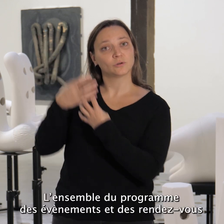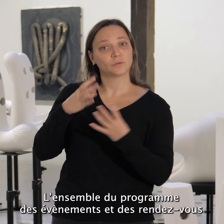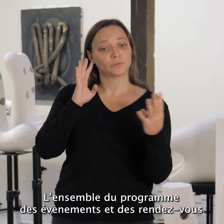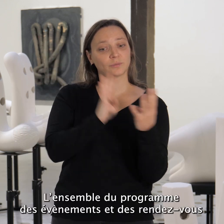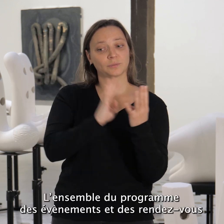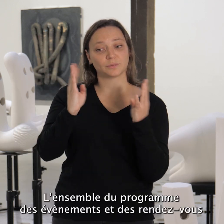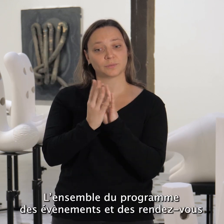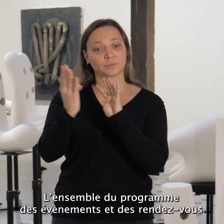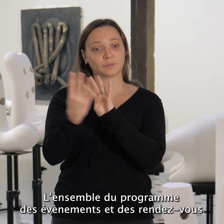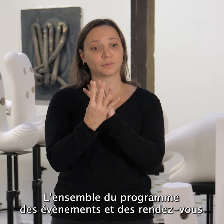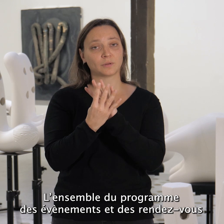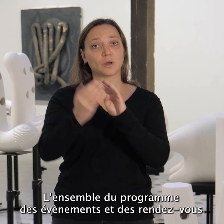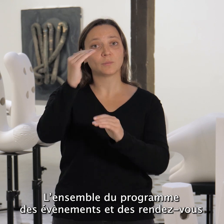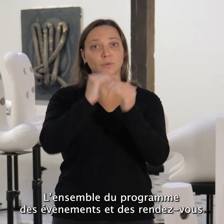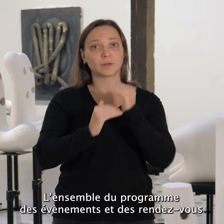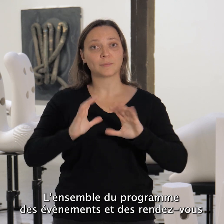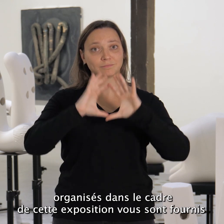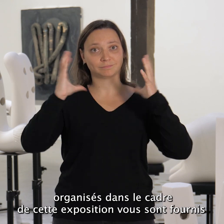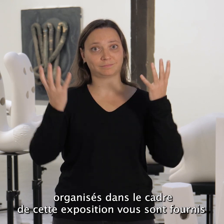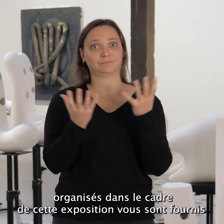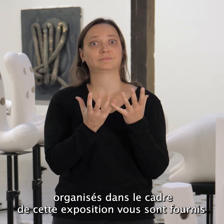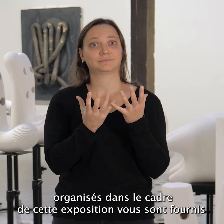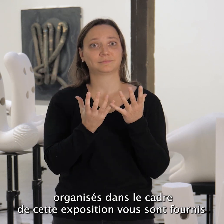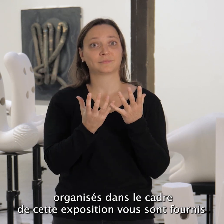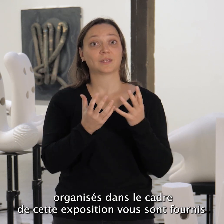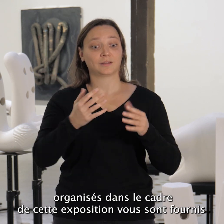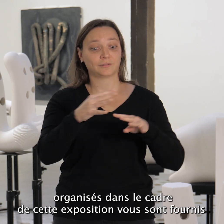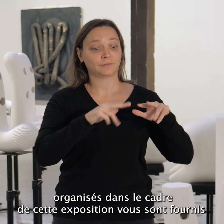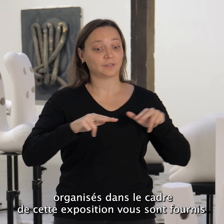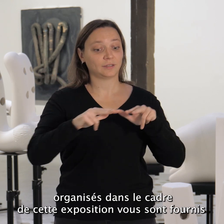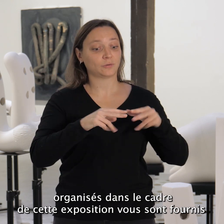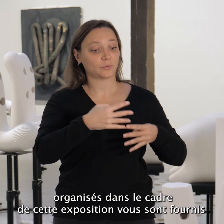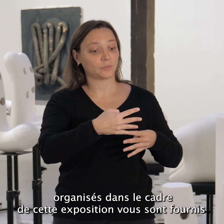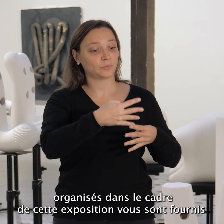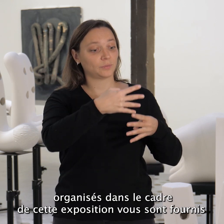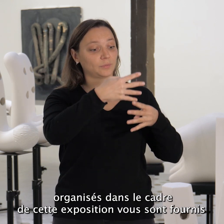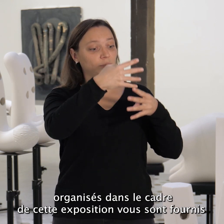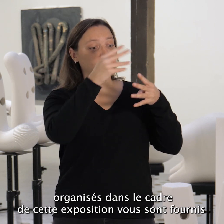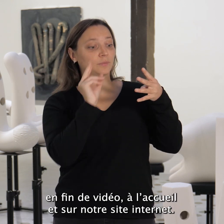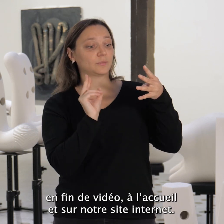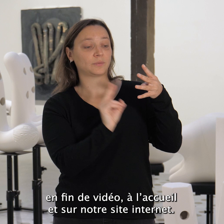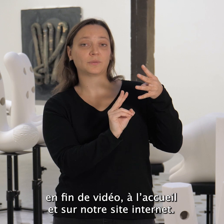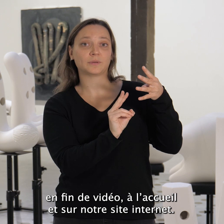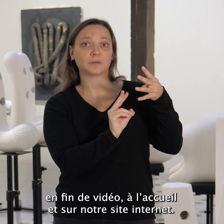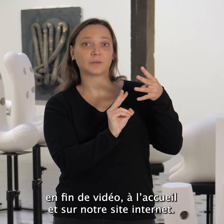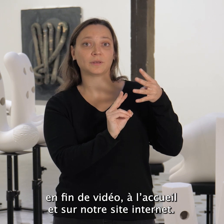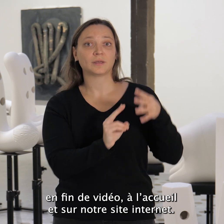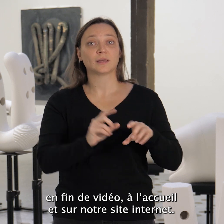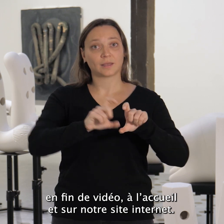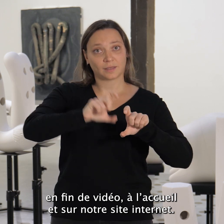L'ensemble du programme des événements et des rendez-vous organisés dans le cadre de cette exposition vous sont fournis en fin de vidéo, à l'accueil